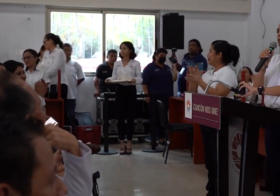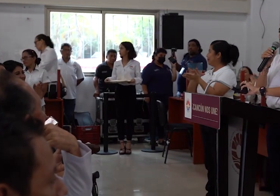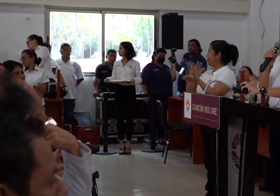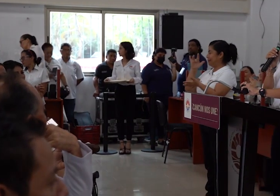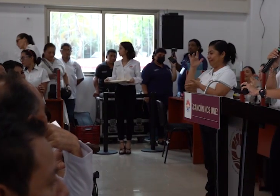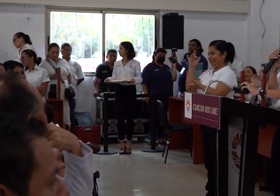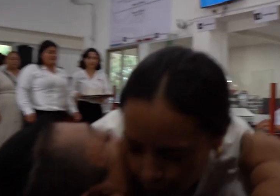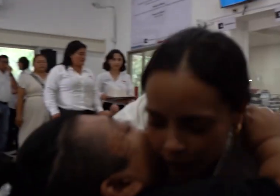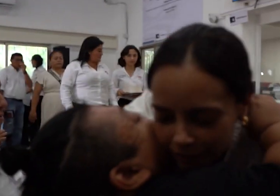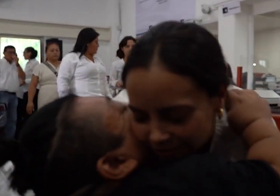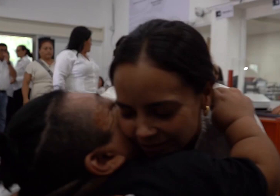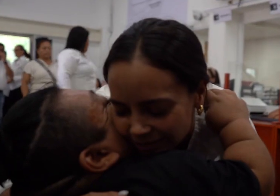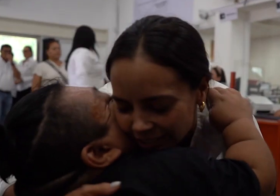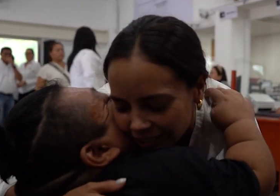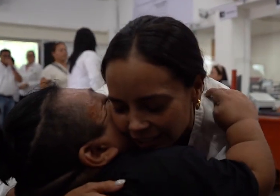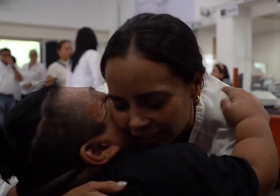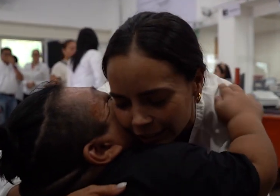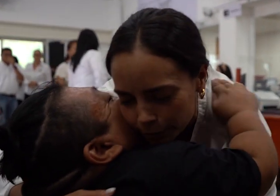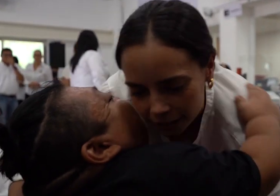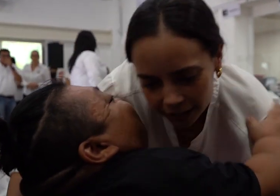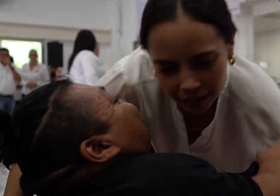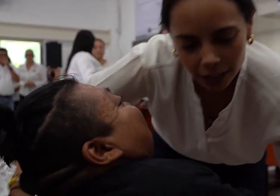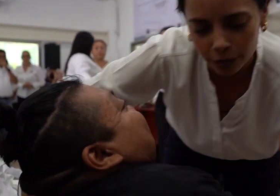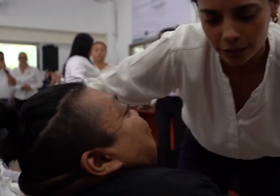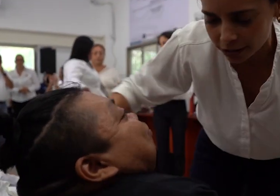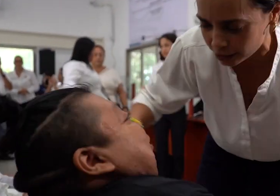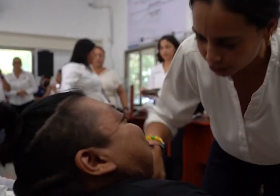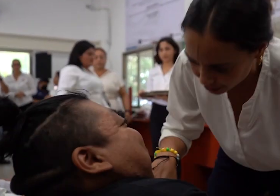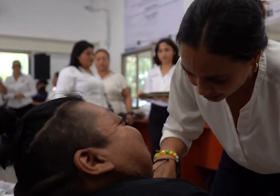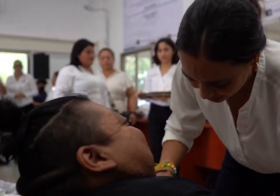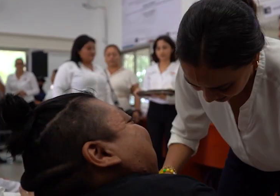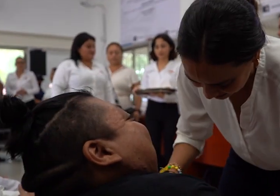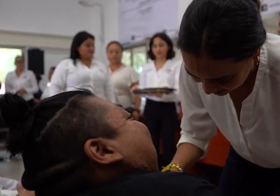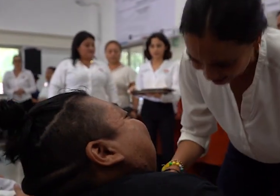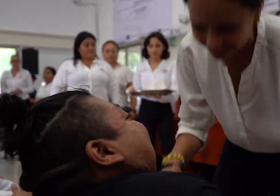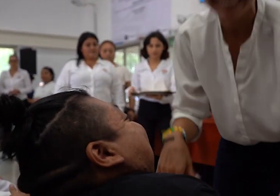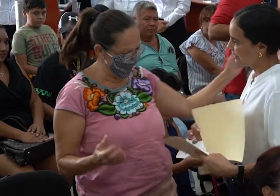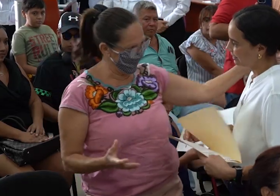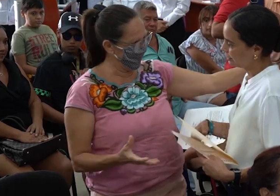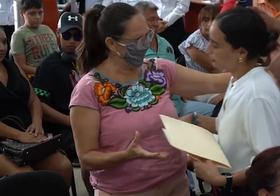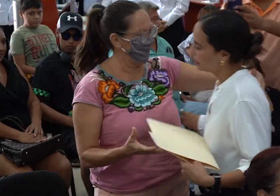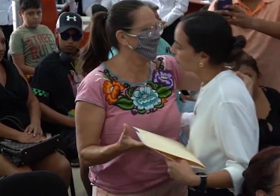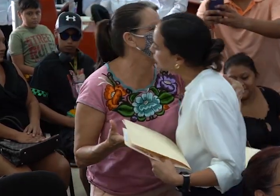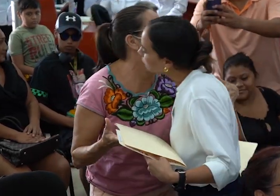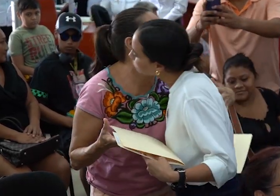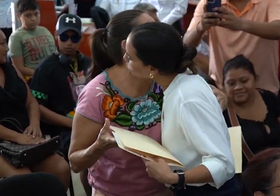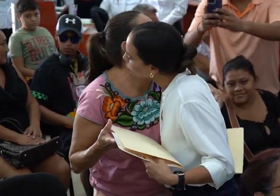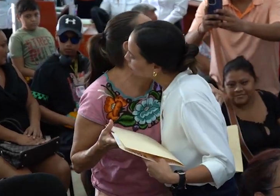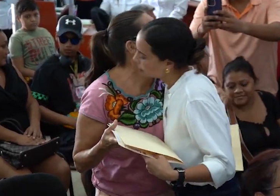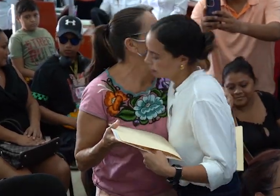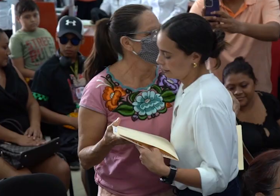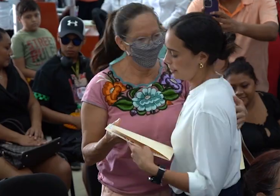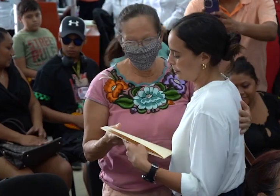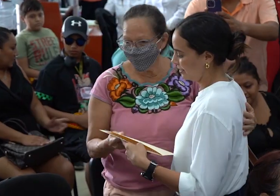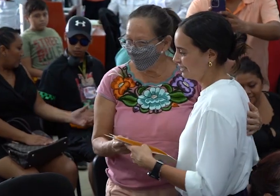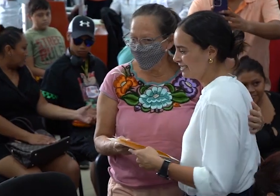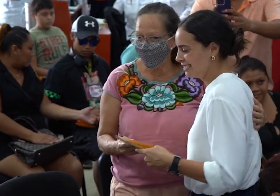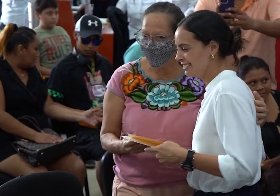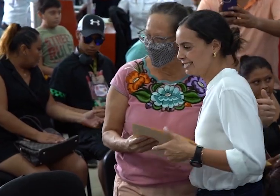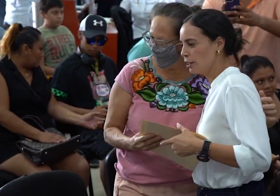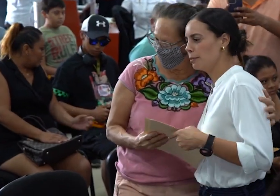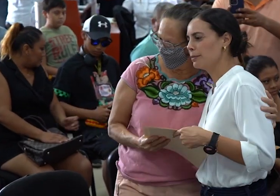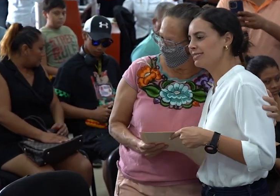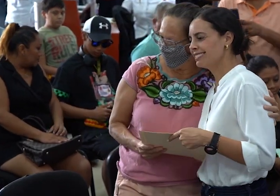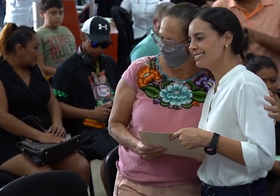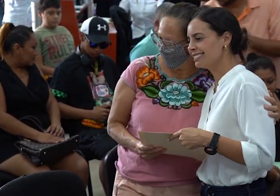Casi 500 certificados de discapacidad expedidos por los servicios estatales de salud fueron entregados por la alcaldesa Ana Patricia Peralta de la Peña como parte de las